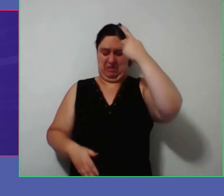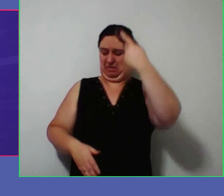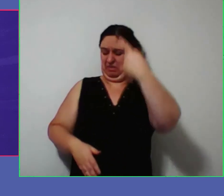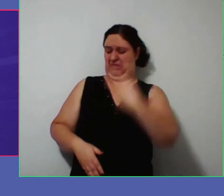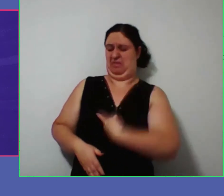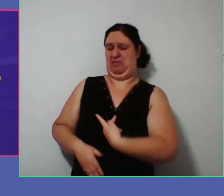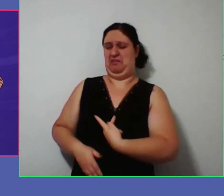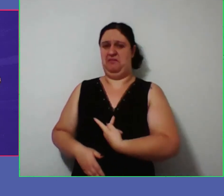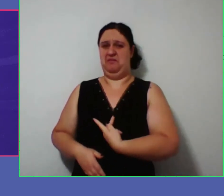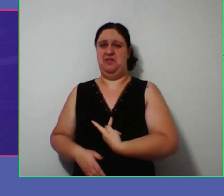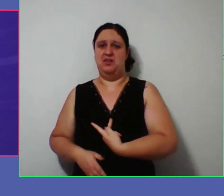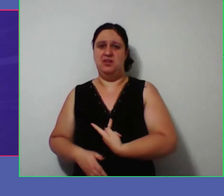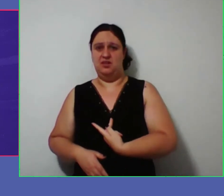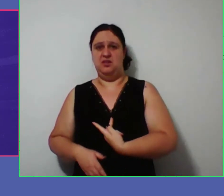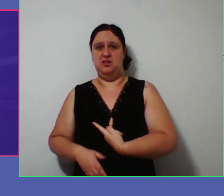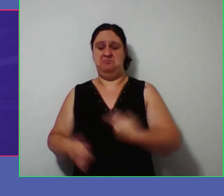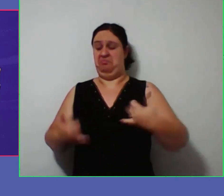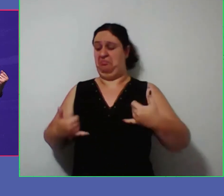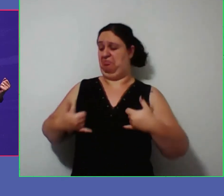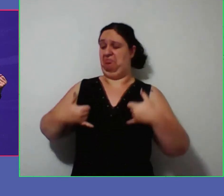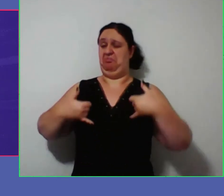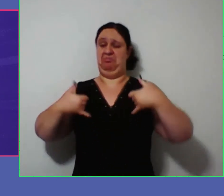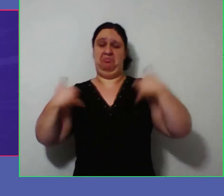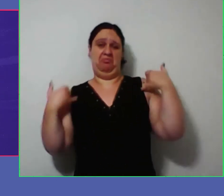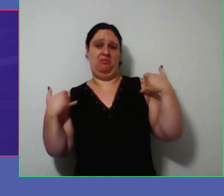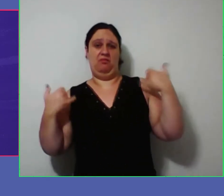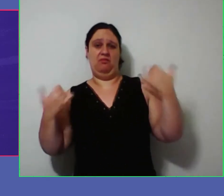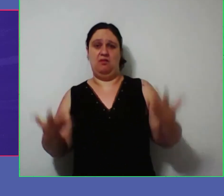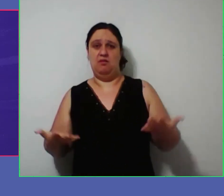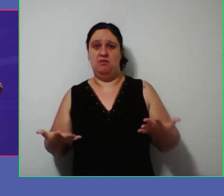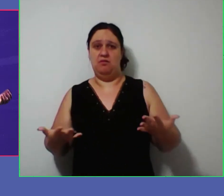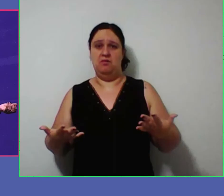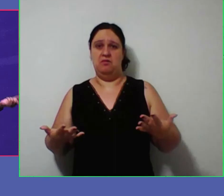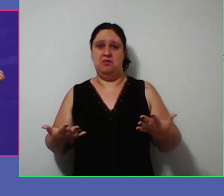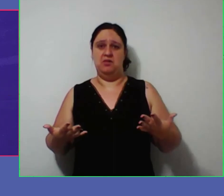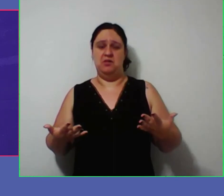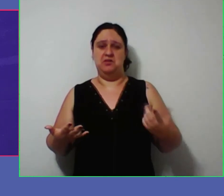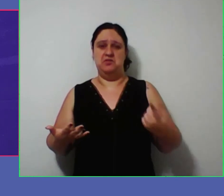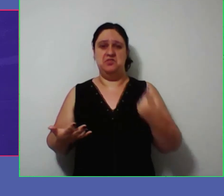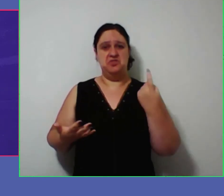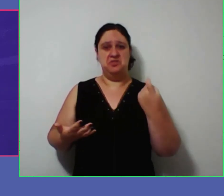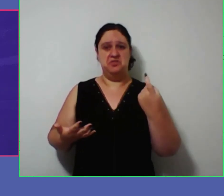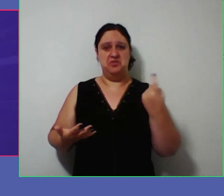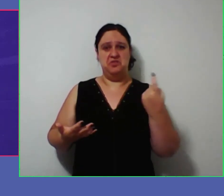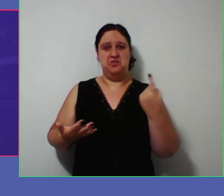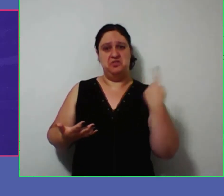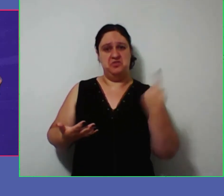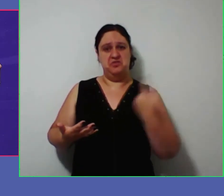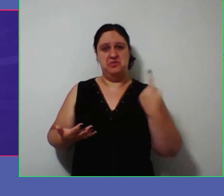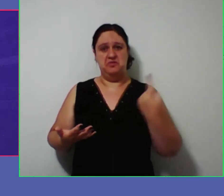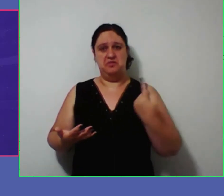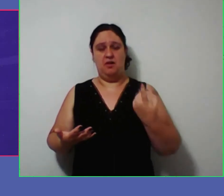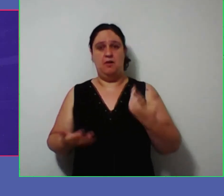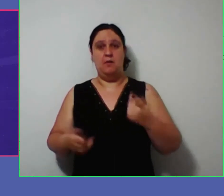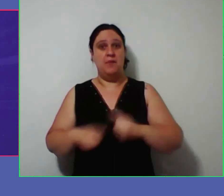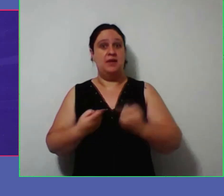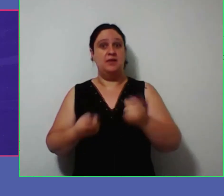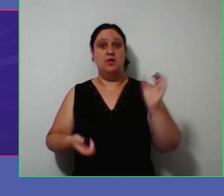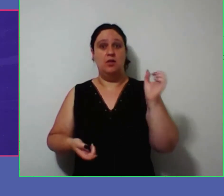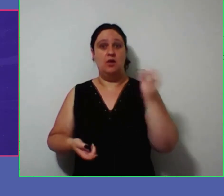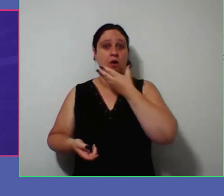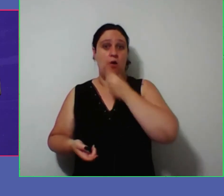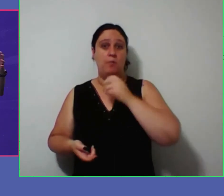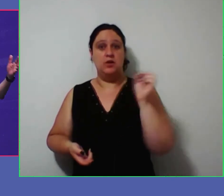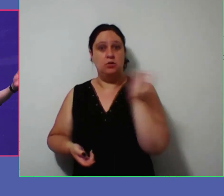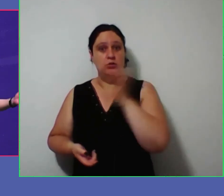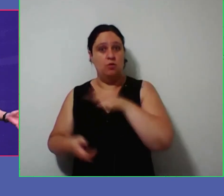somos arrogantes. No velho homem nós somos individualistas. Mas, irmão, no novo homem, não. No novo homem, irmão, não